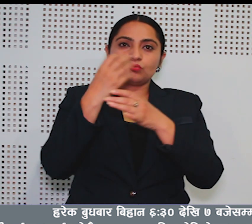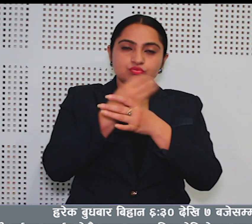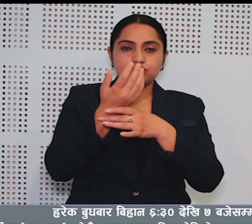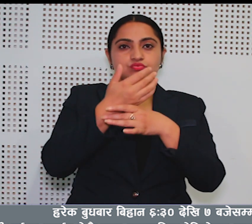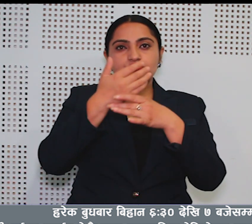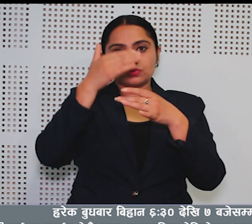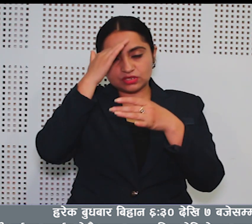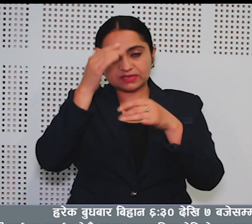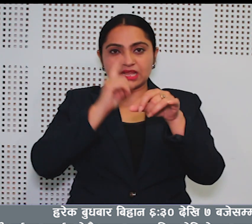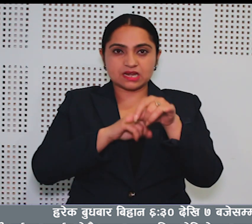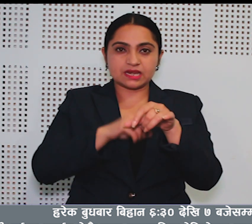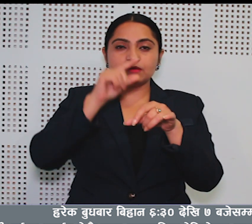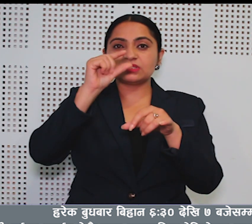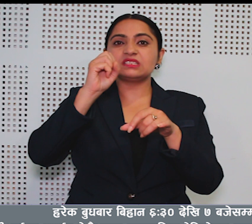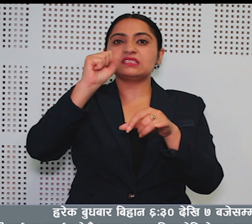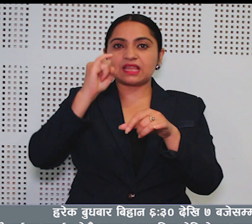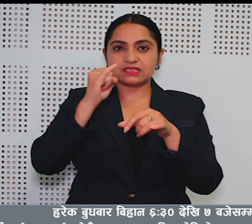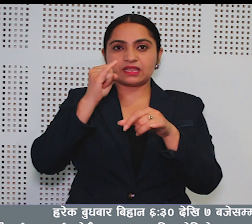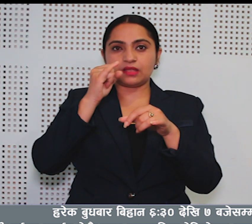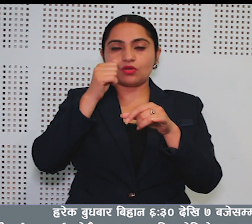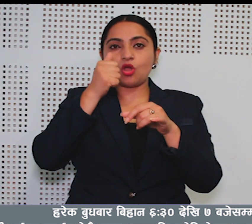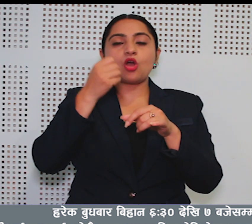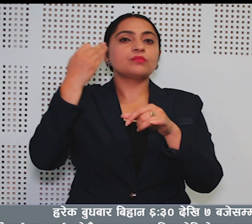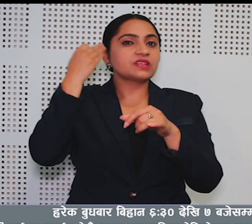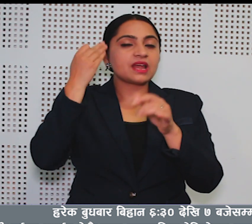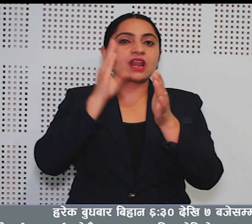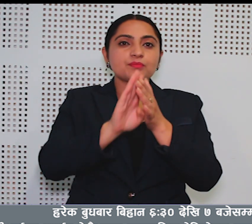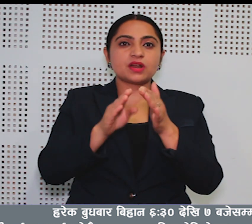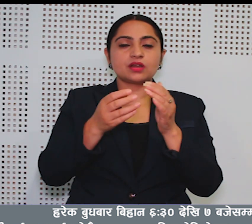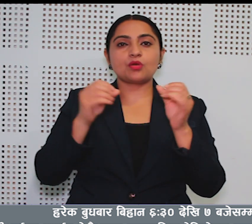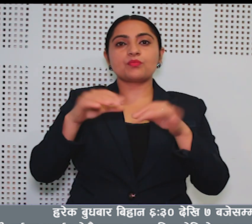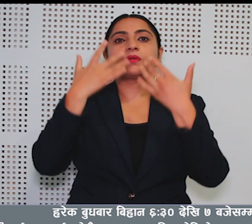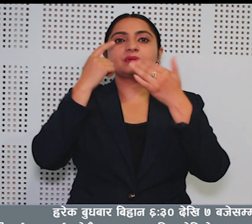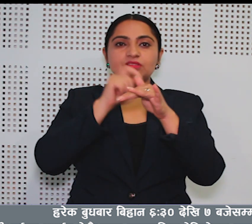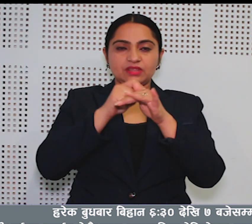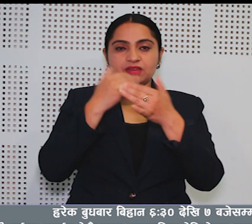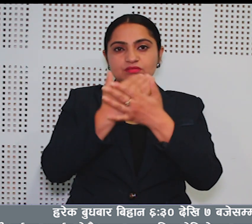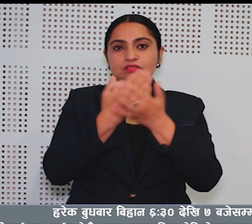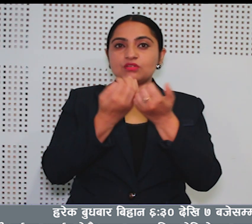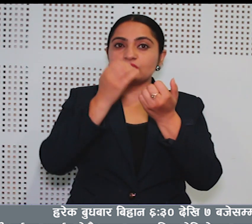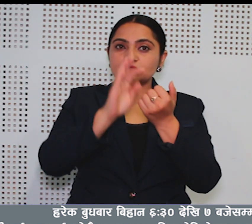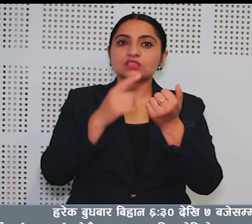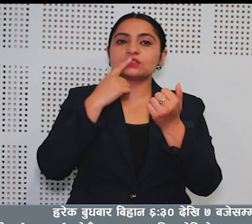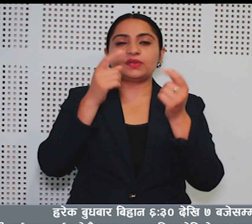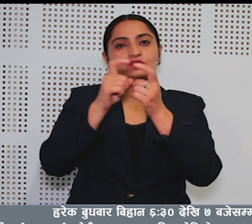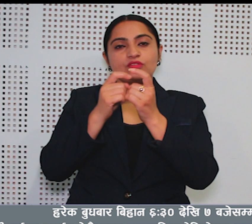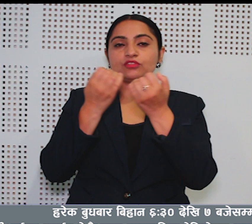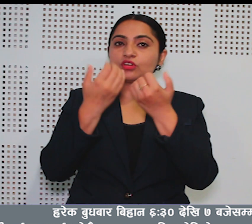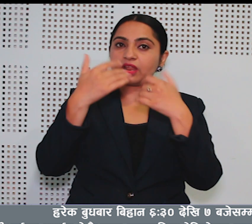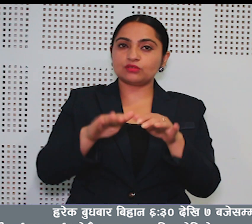अवधारणाबाट प्रभावकारी तयारी कसरी गर्न सकिन्छ भनेर कार्यक्रममा हामीले छलफल गरेका थियौं। कार्यक्रम सुनिसकेपछि